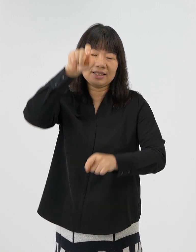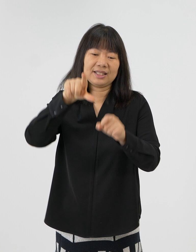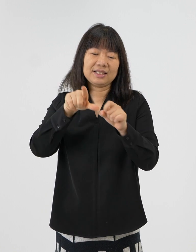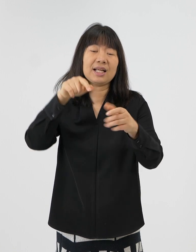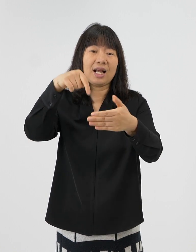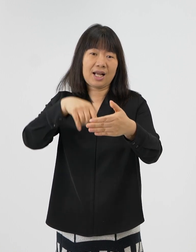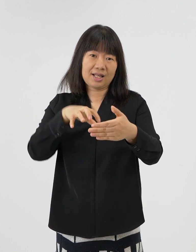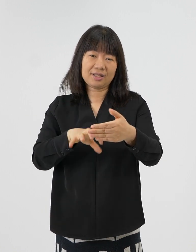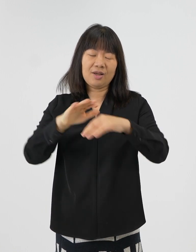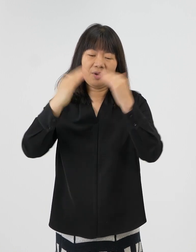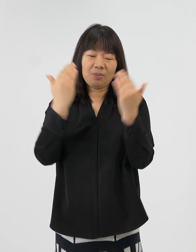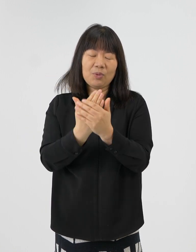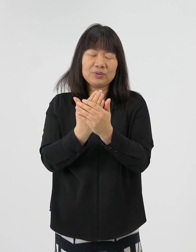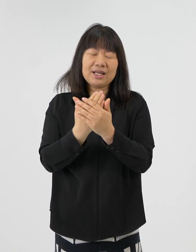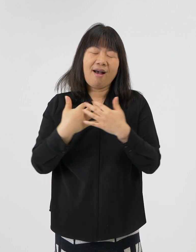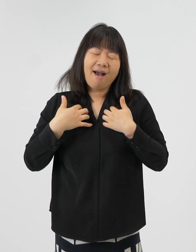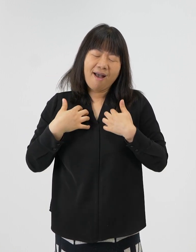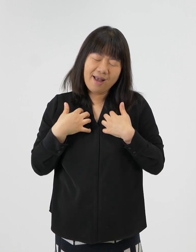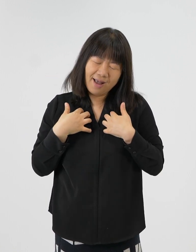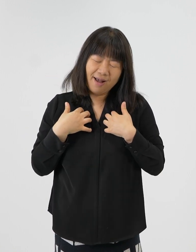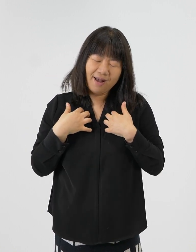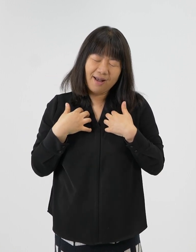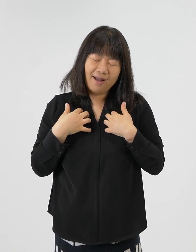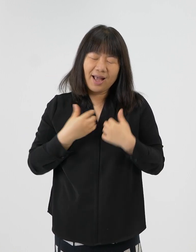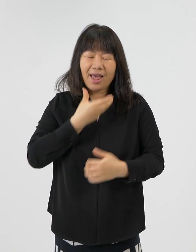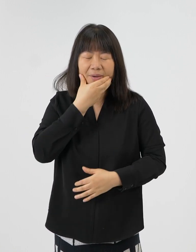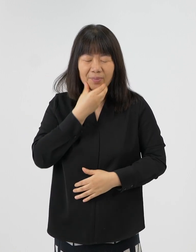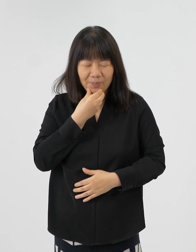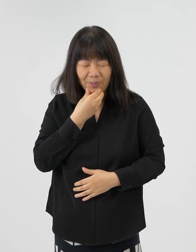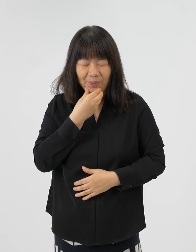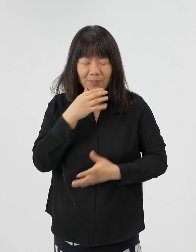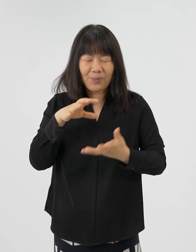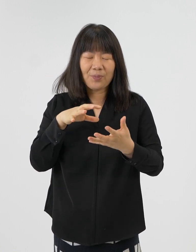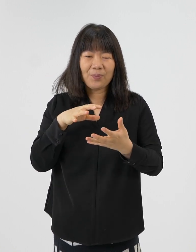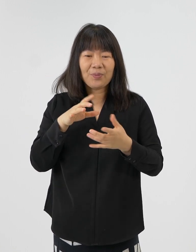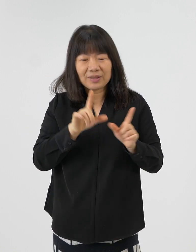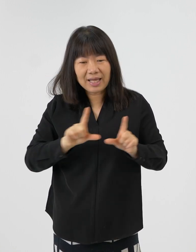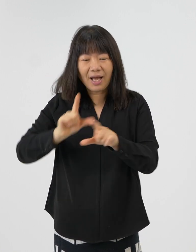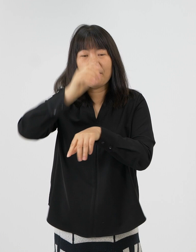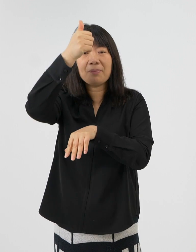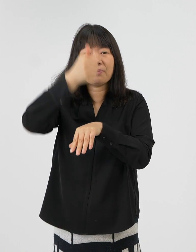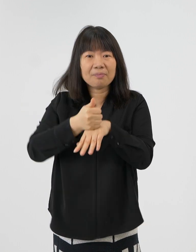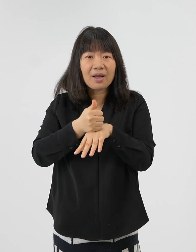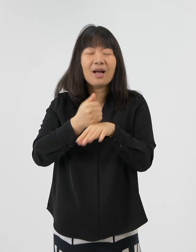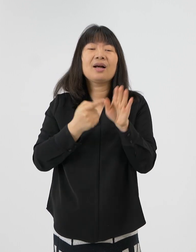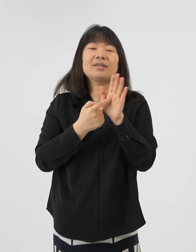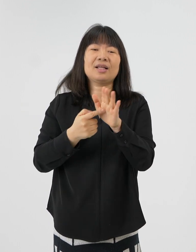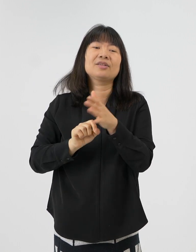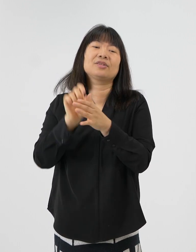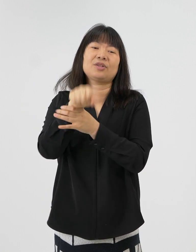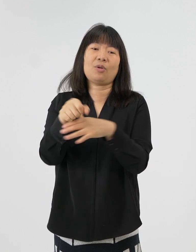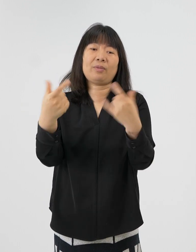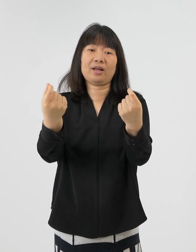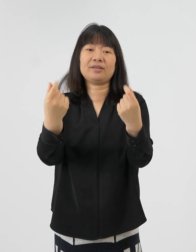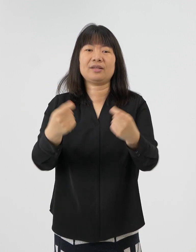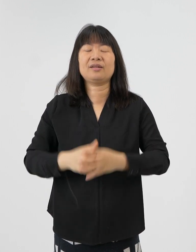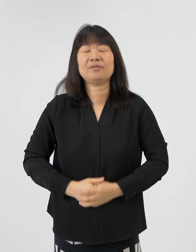속에 모든 희노애락의 과정 끝에 나타나는 결과고 열매일 수밖에 없다는